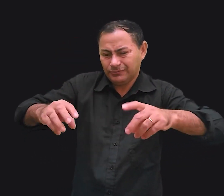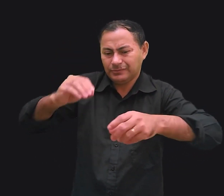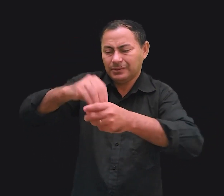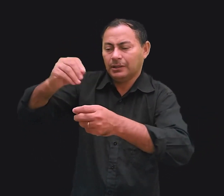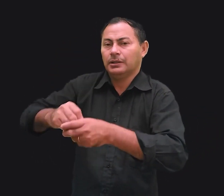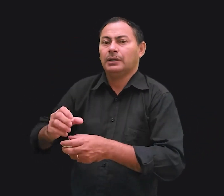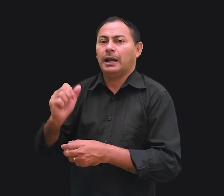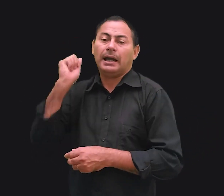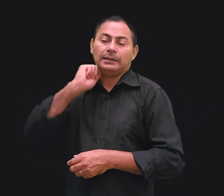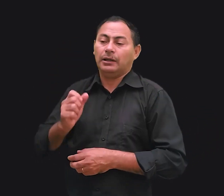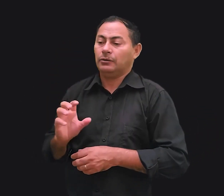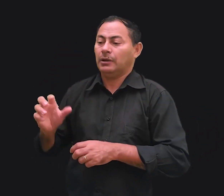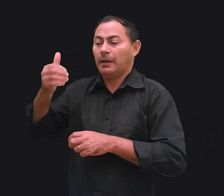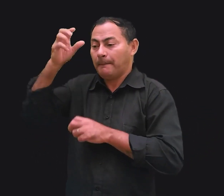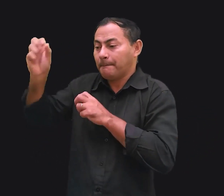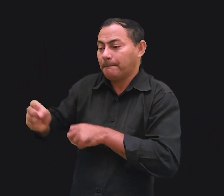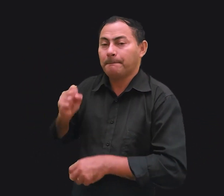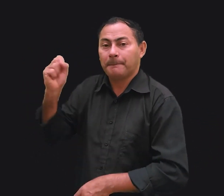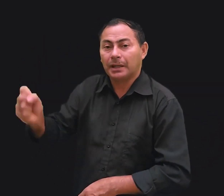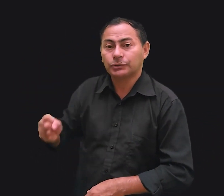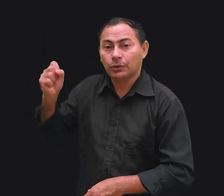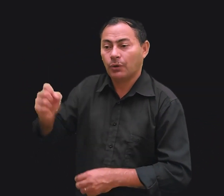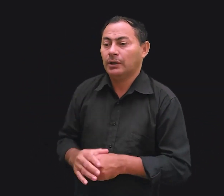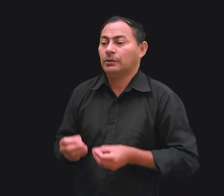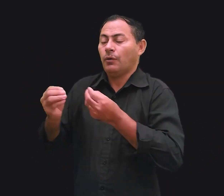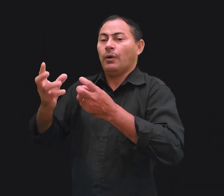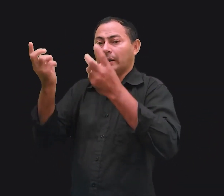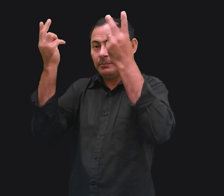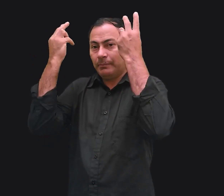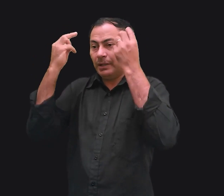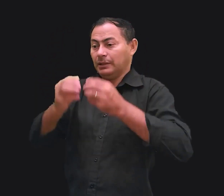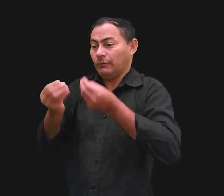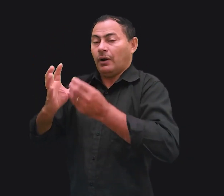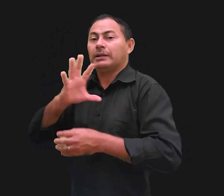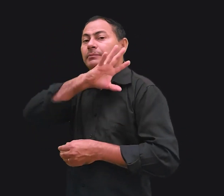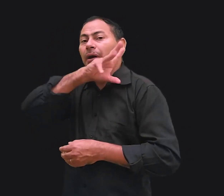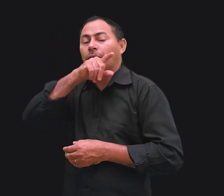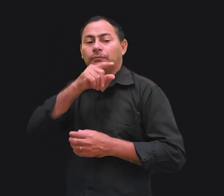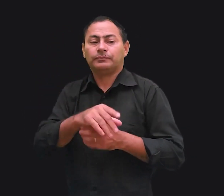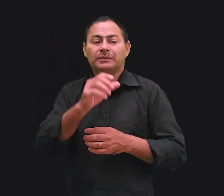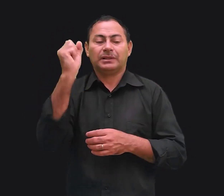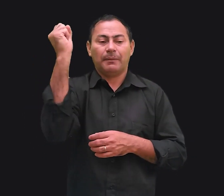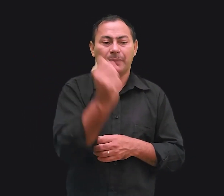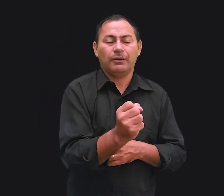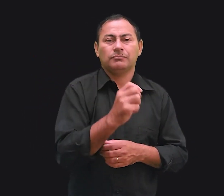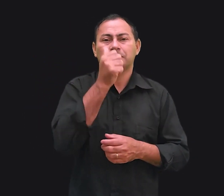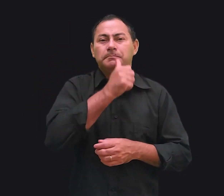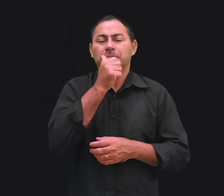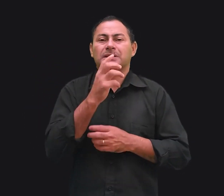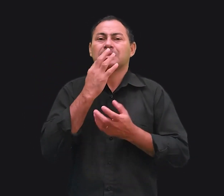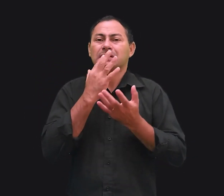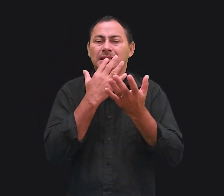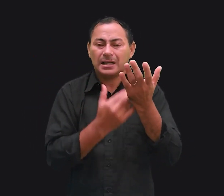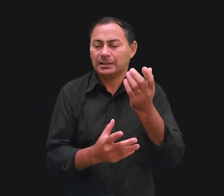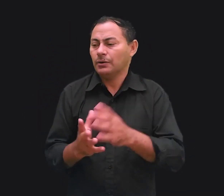terra. Abel era um pastor e trouxe um animal. Muitos dizem que foi porque a oferta de Abel era um sacrifício de sangue e a de Caim